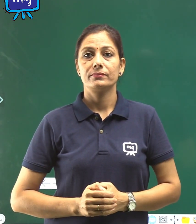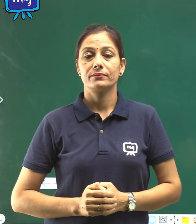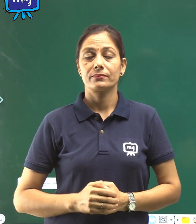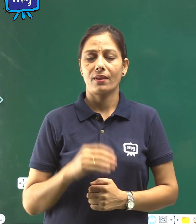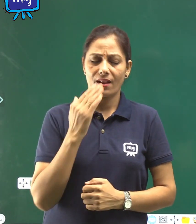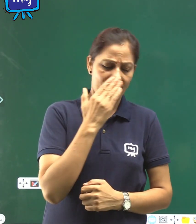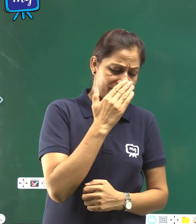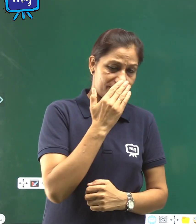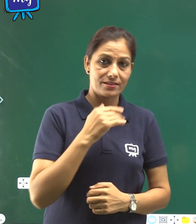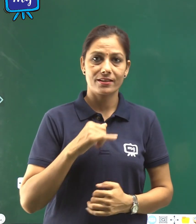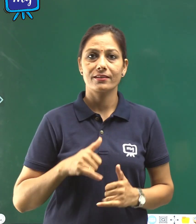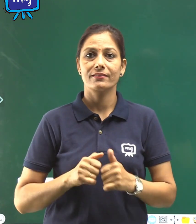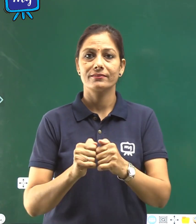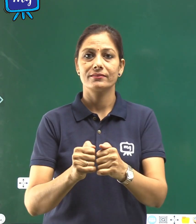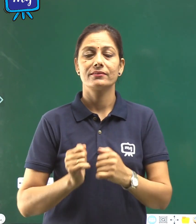लज्जा सहित